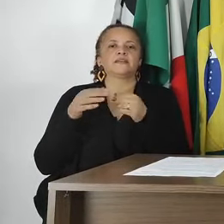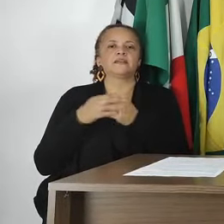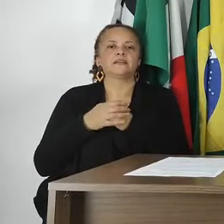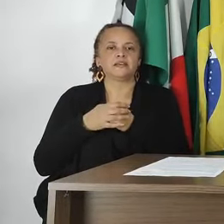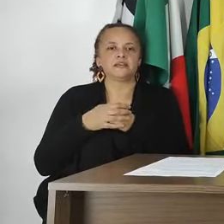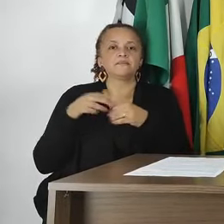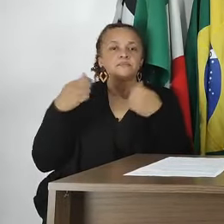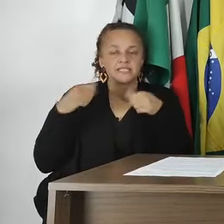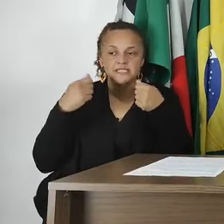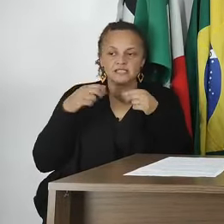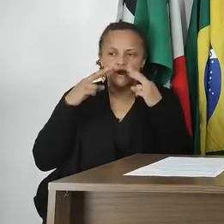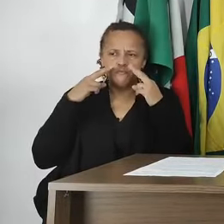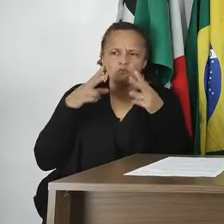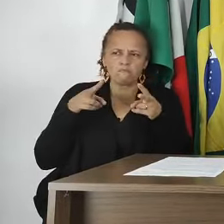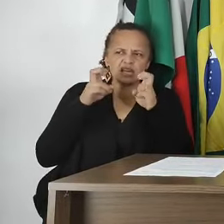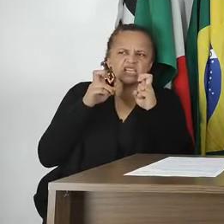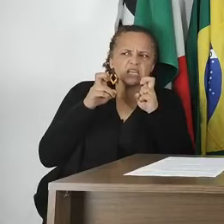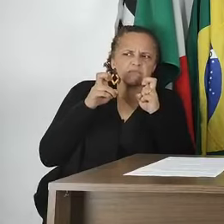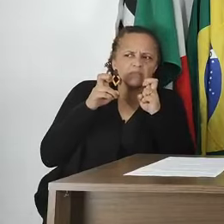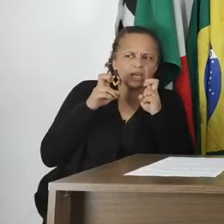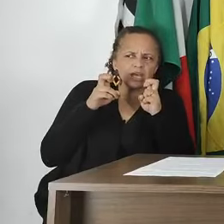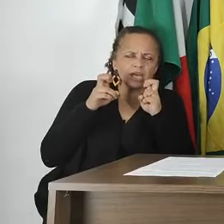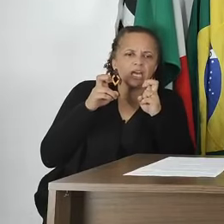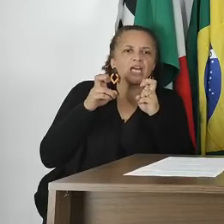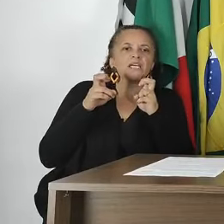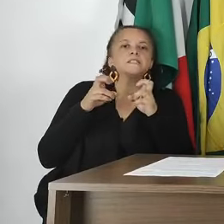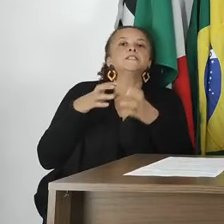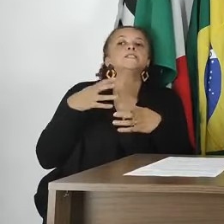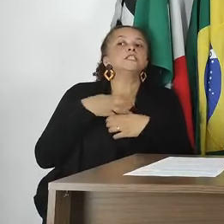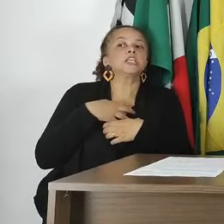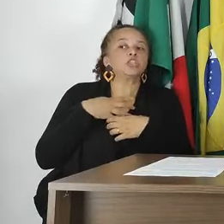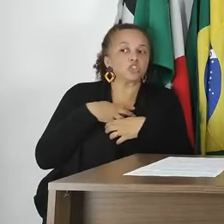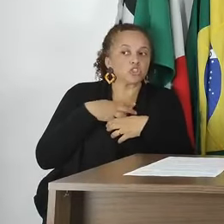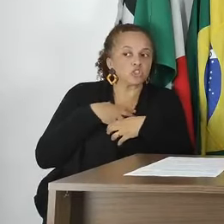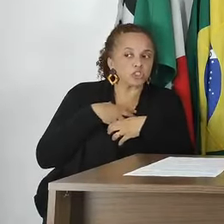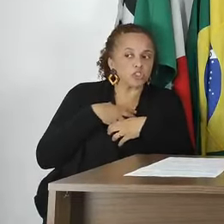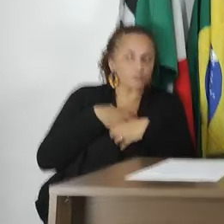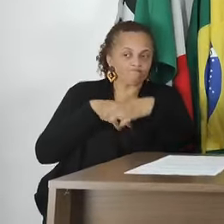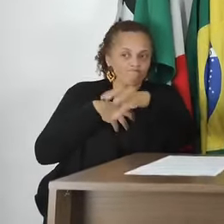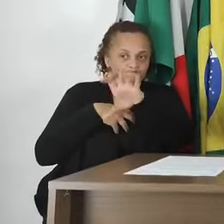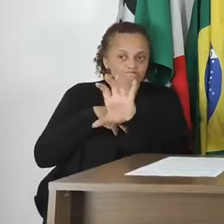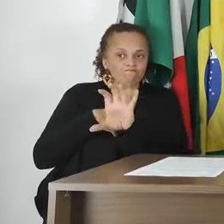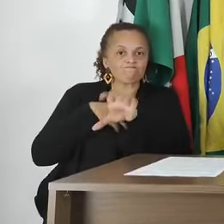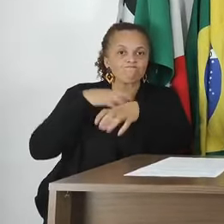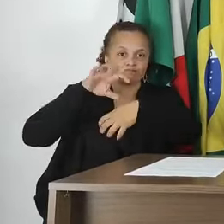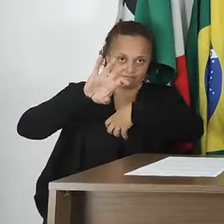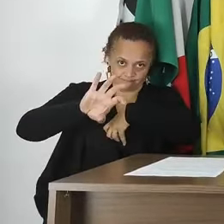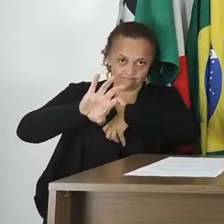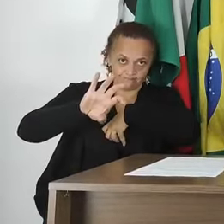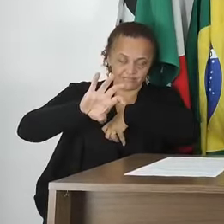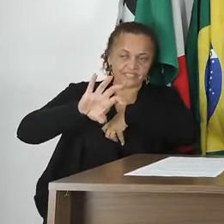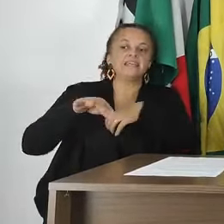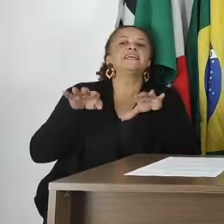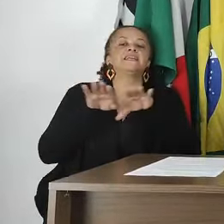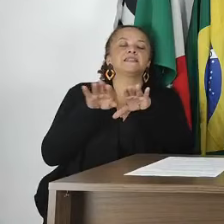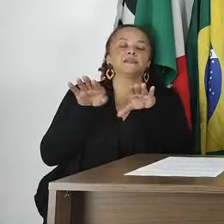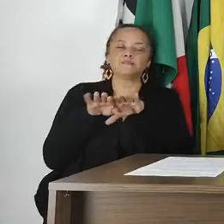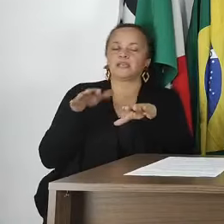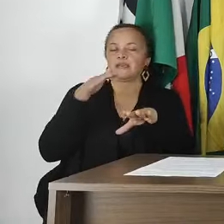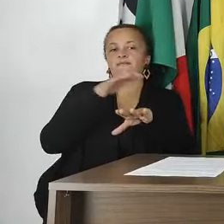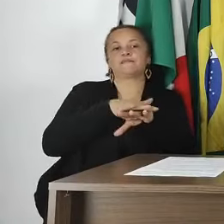e o agir. O que é esse ver? É ver a situação como está o meu próximo, é sentir o que ele está sentindo e